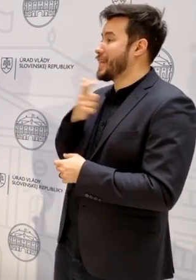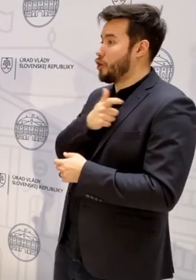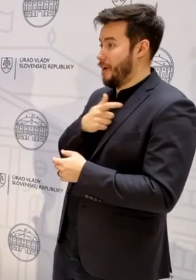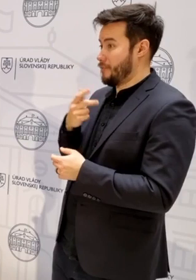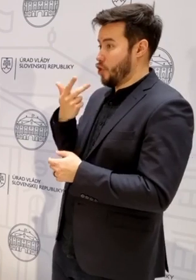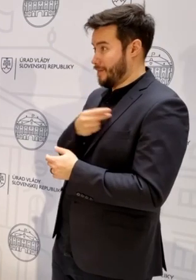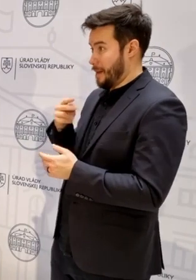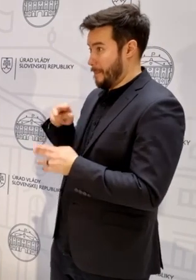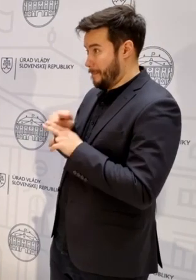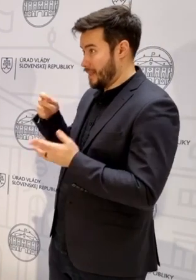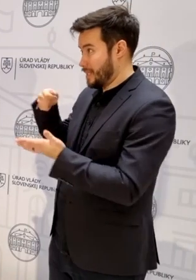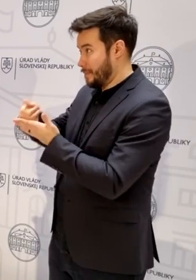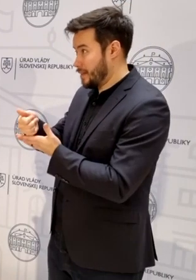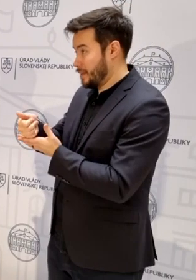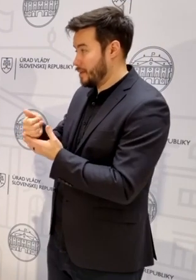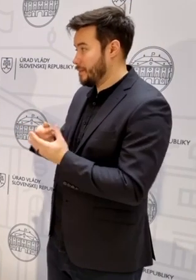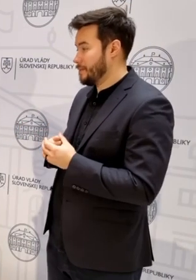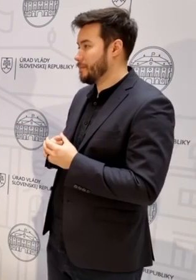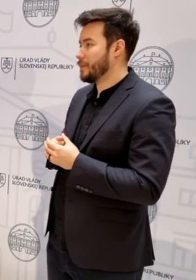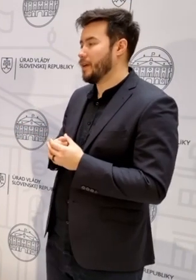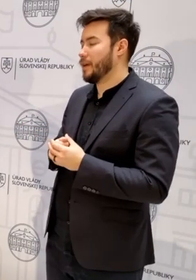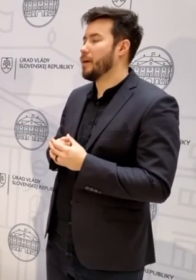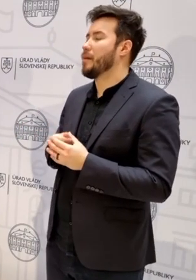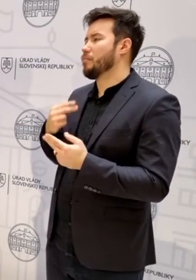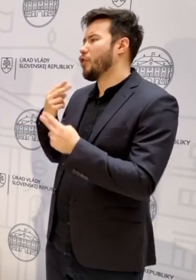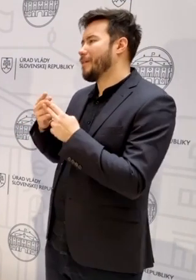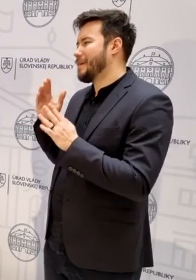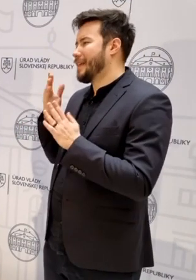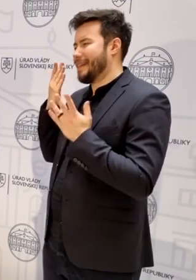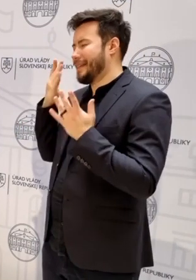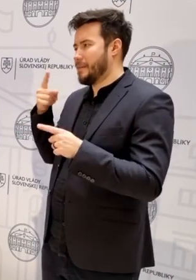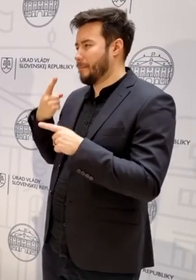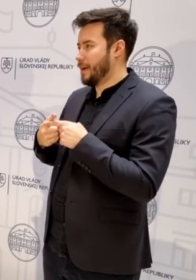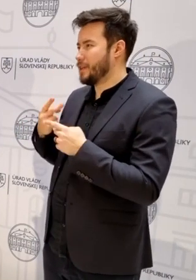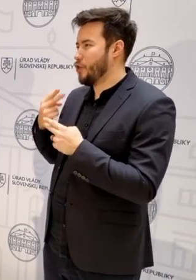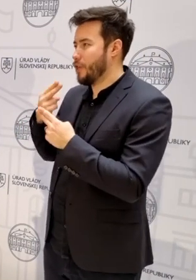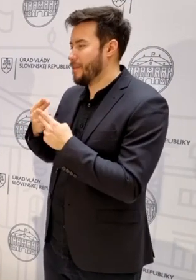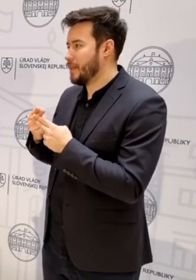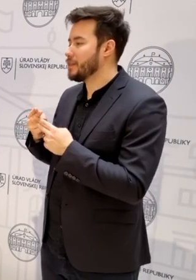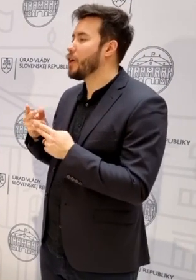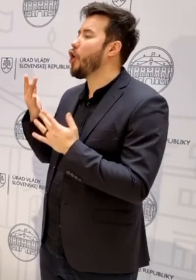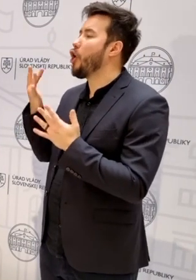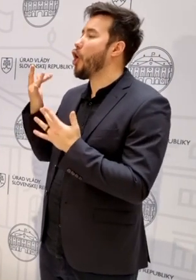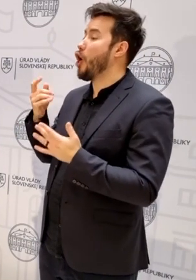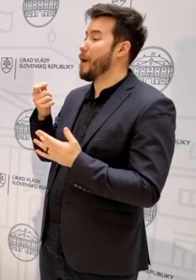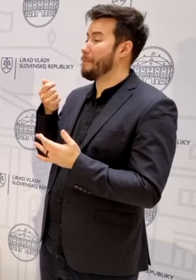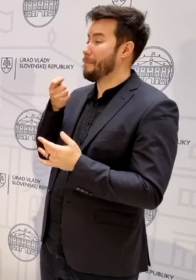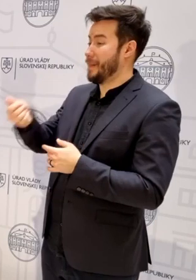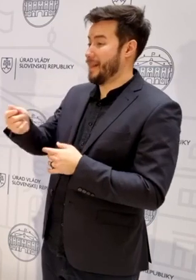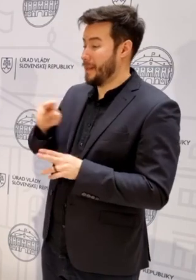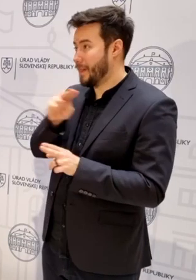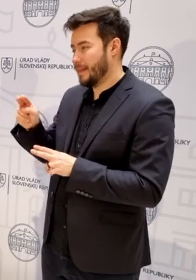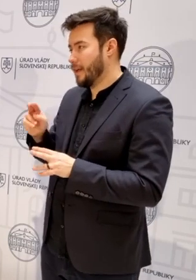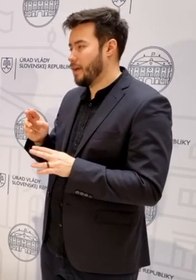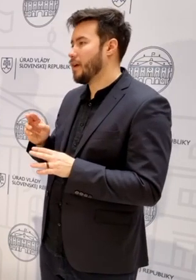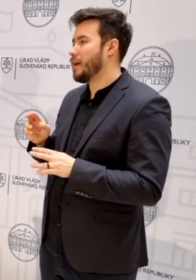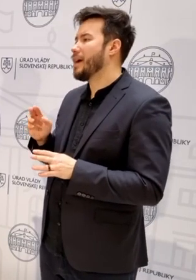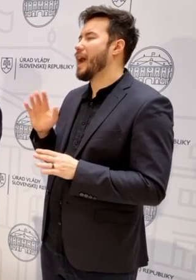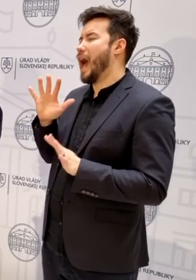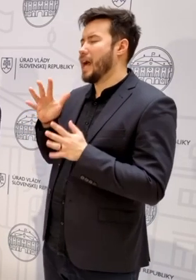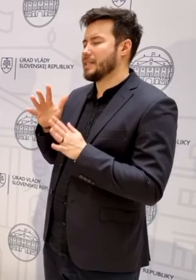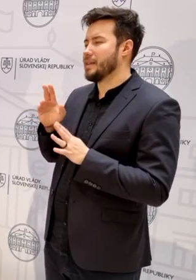zaočkuje? V tejto chvíli neviem dať presné informácie, čo sa týka toho plného hradenia, ale to plné hradenie predpokladám, že bude iba v